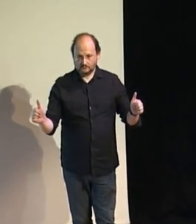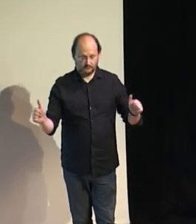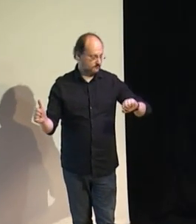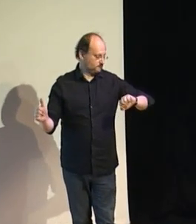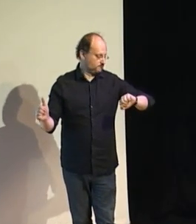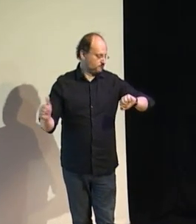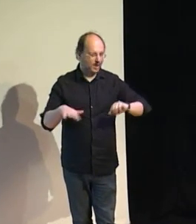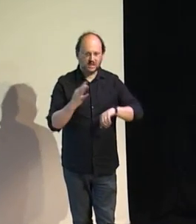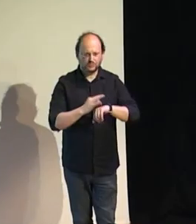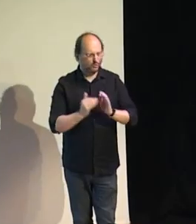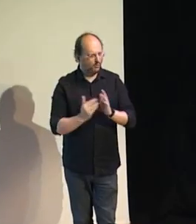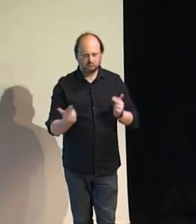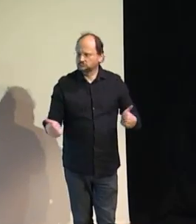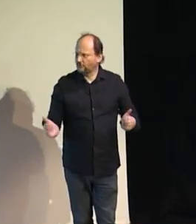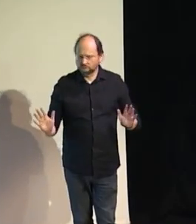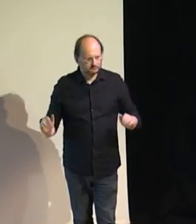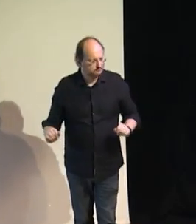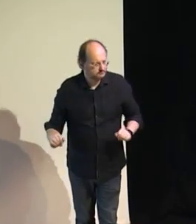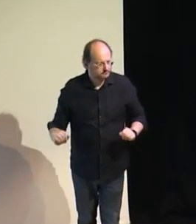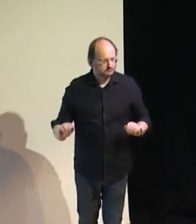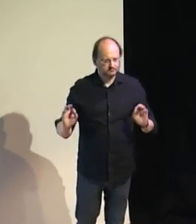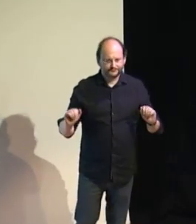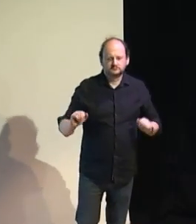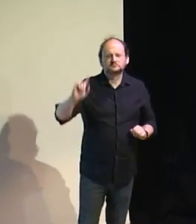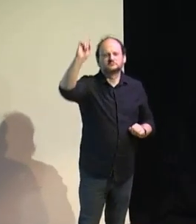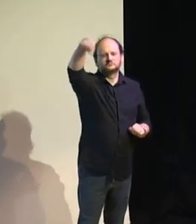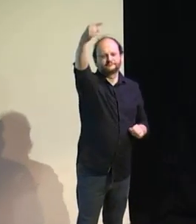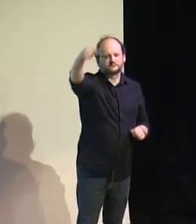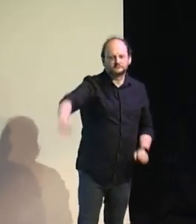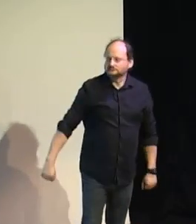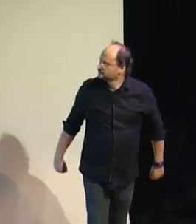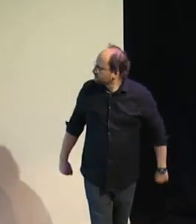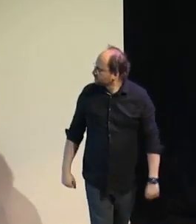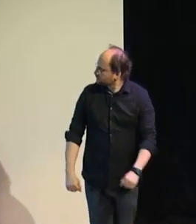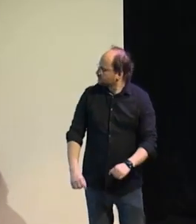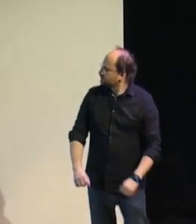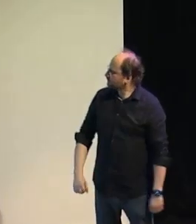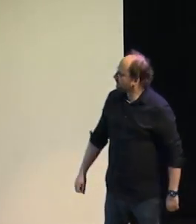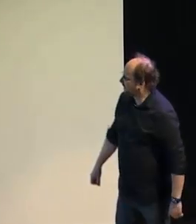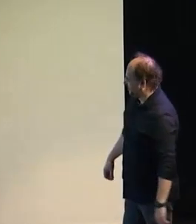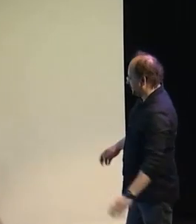C'est bon? On a encore 15 minutes, tout va bien. Diapositive suivante.